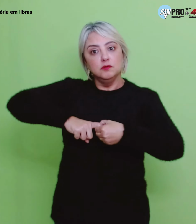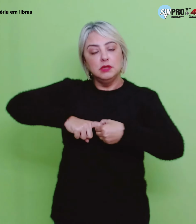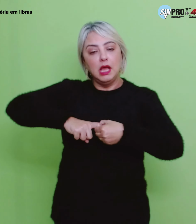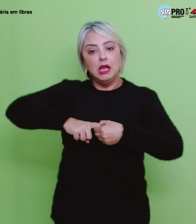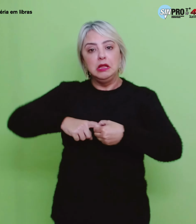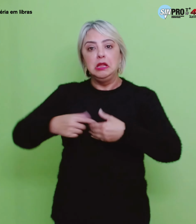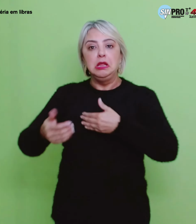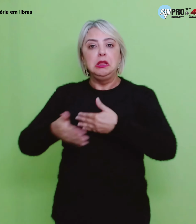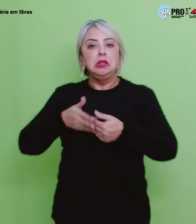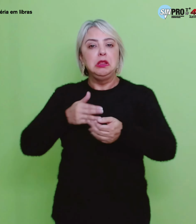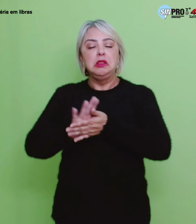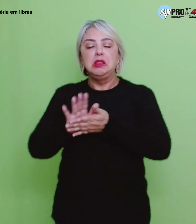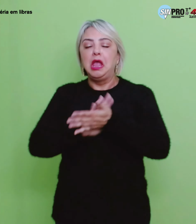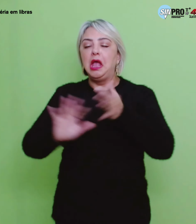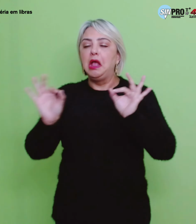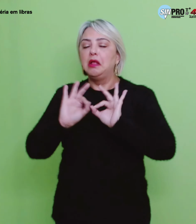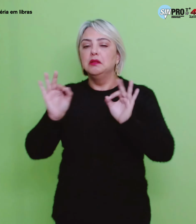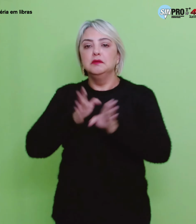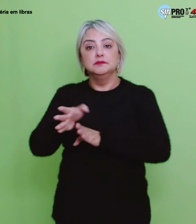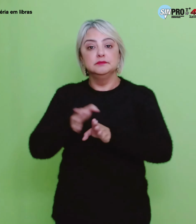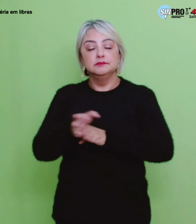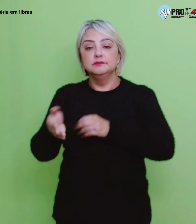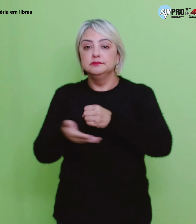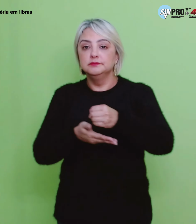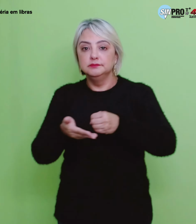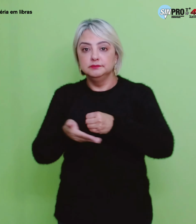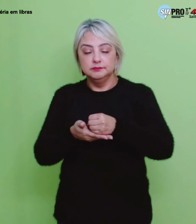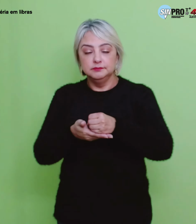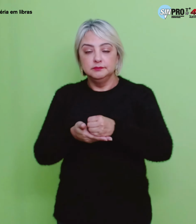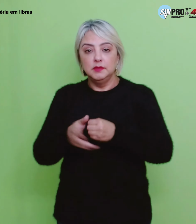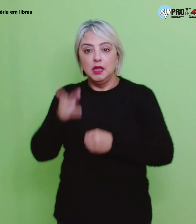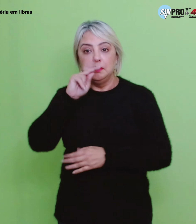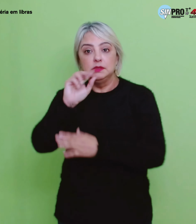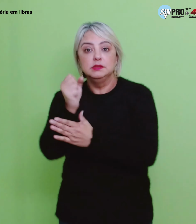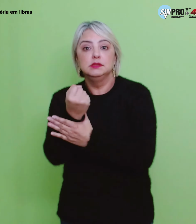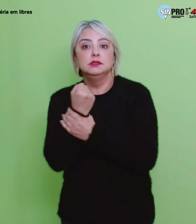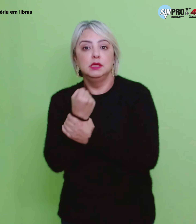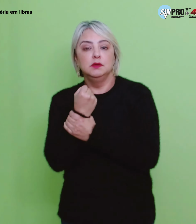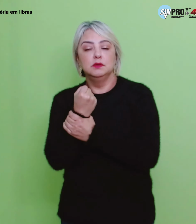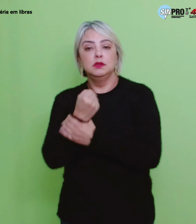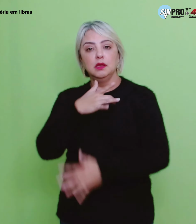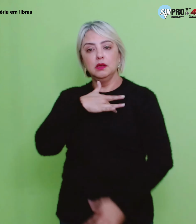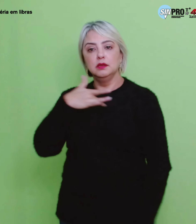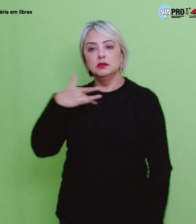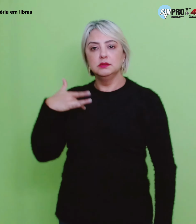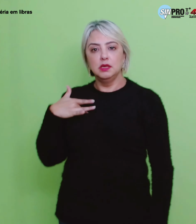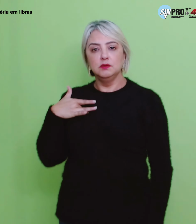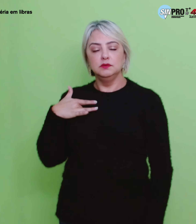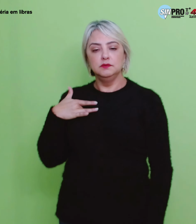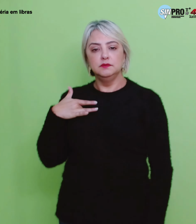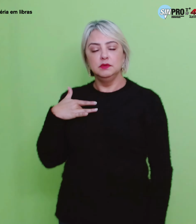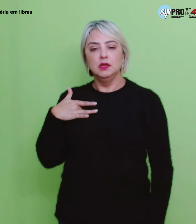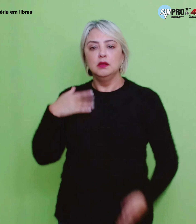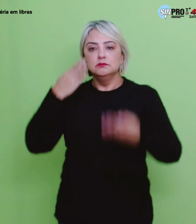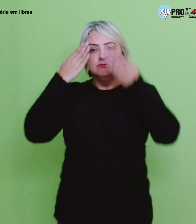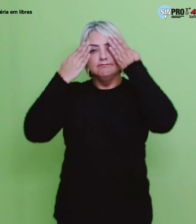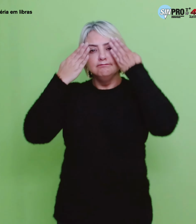sejam retomadas sem o cumprimento de medidas básicas para assegurar a saúde física